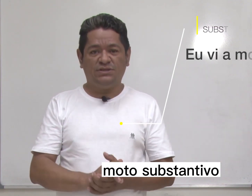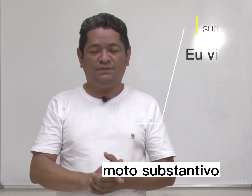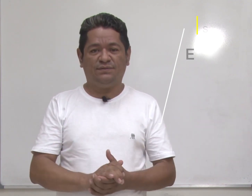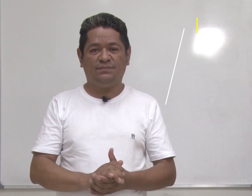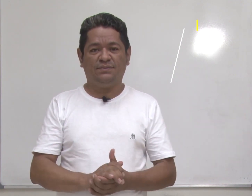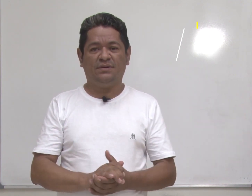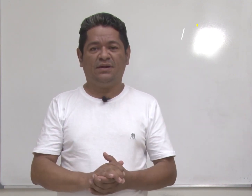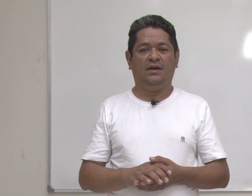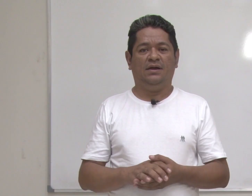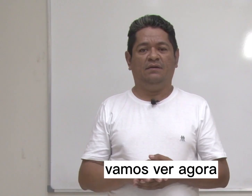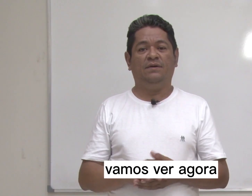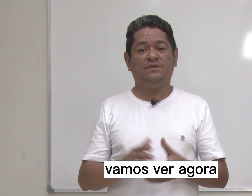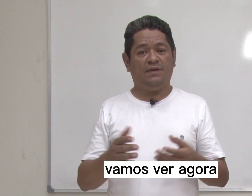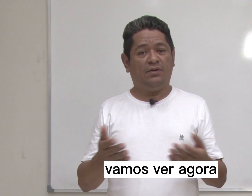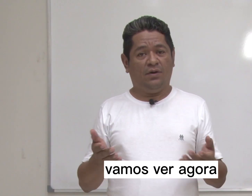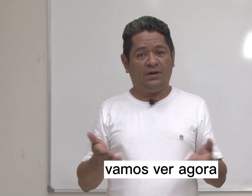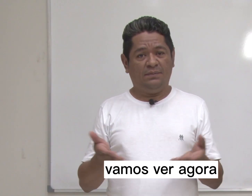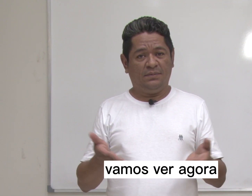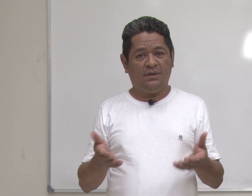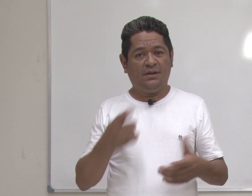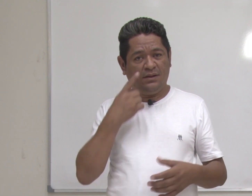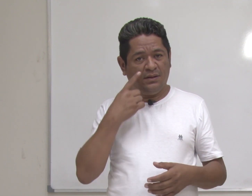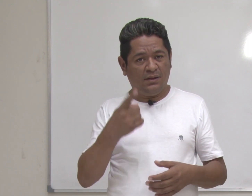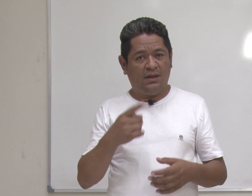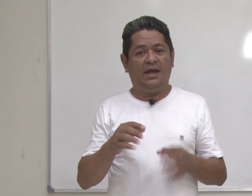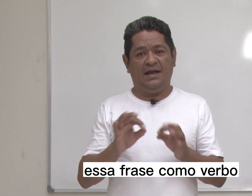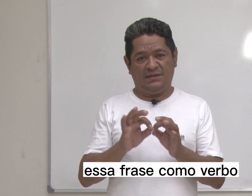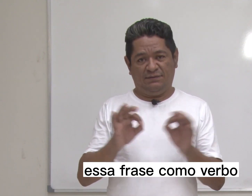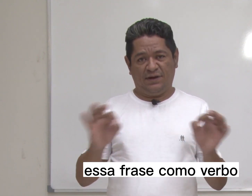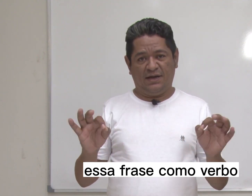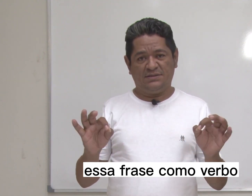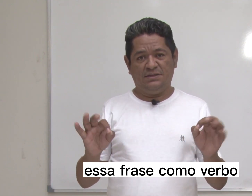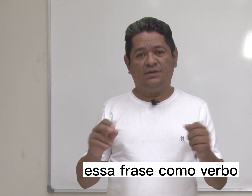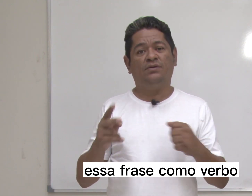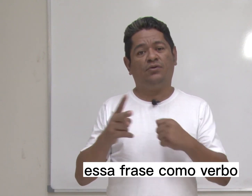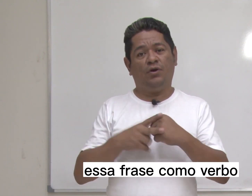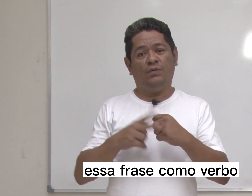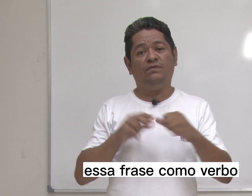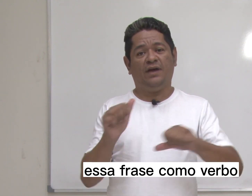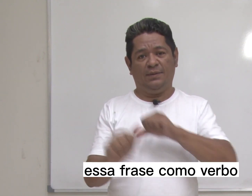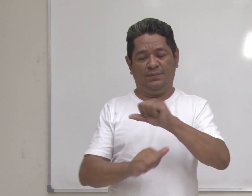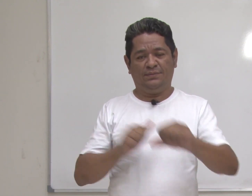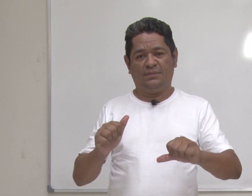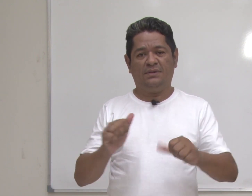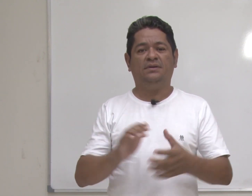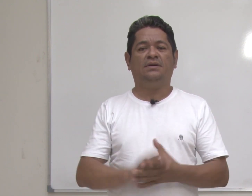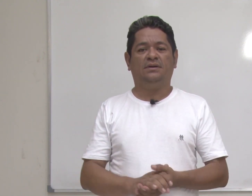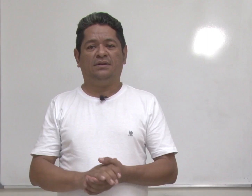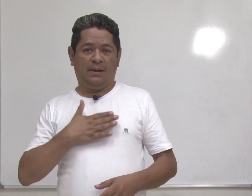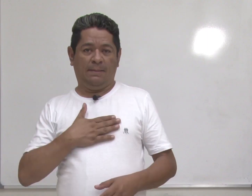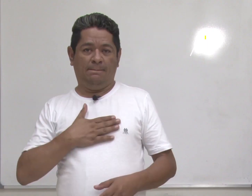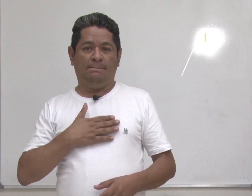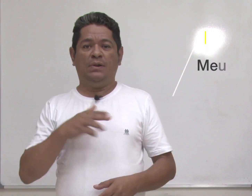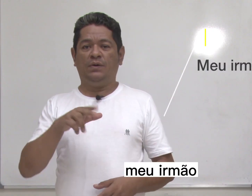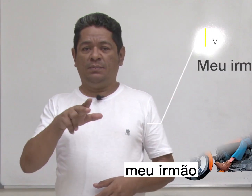substantivo. Vamos ver agora essa frase como verbo. Meu